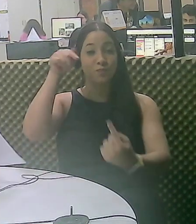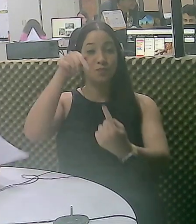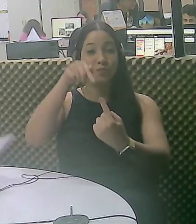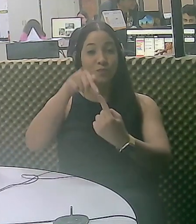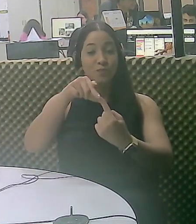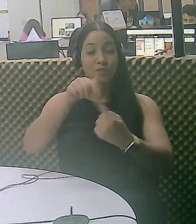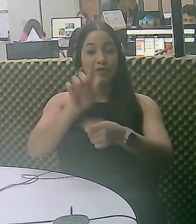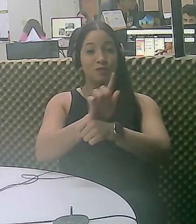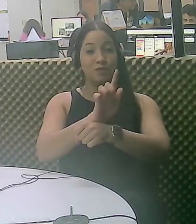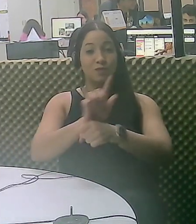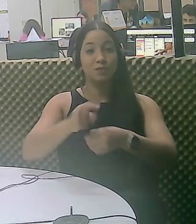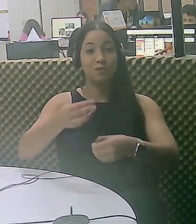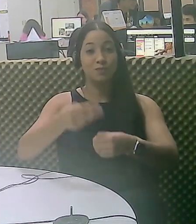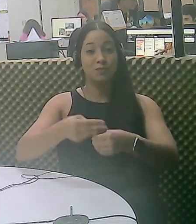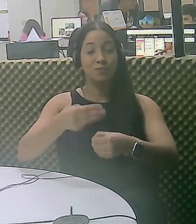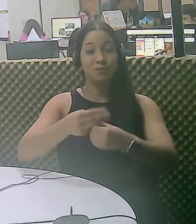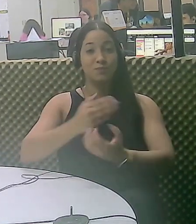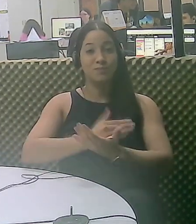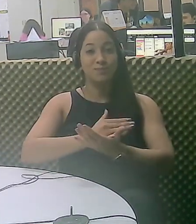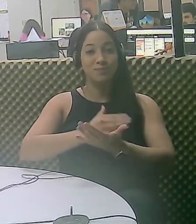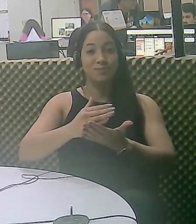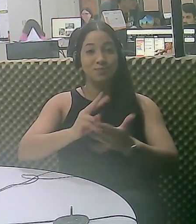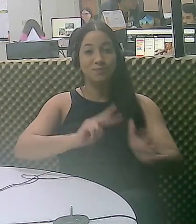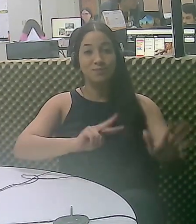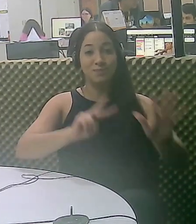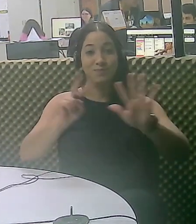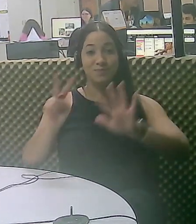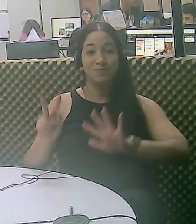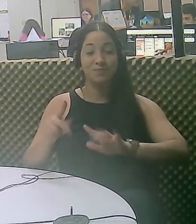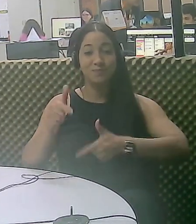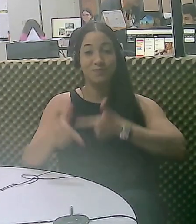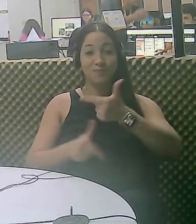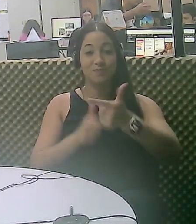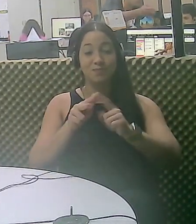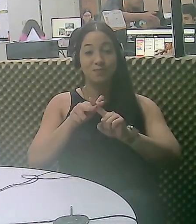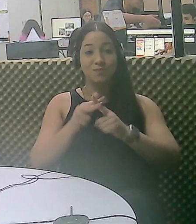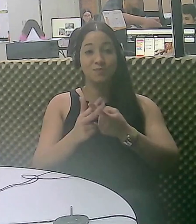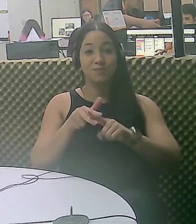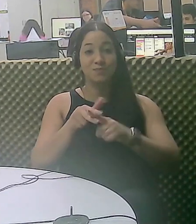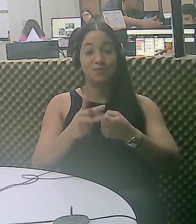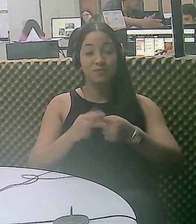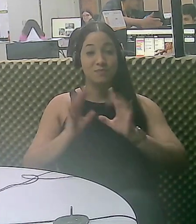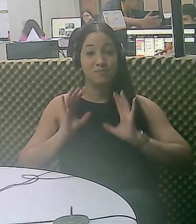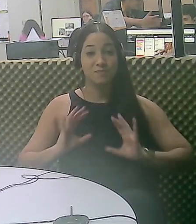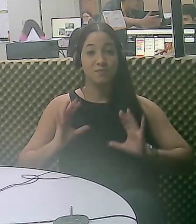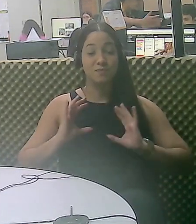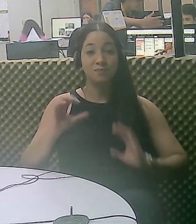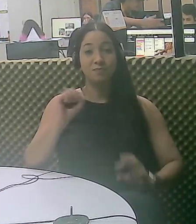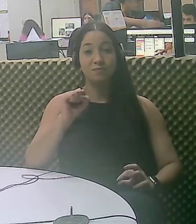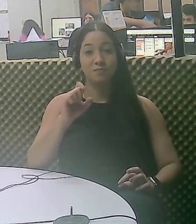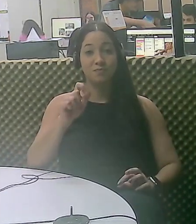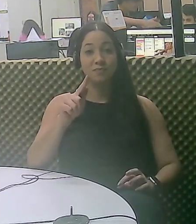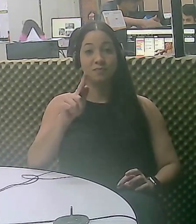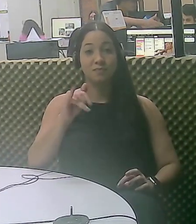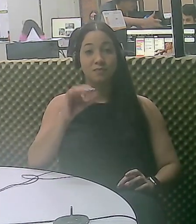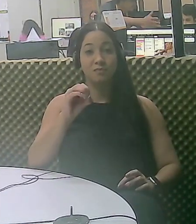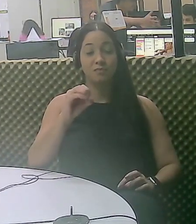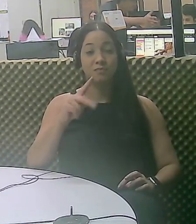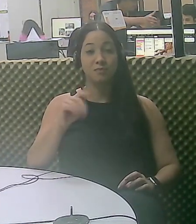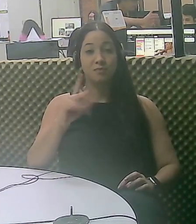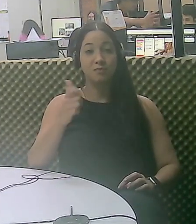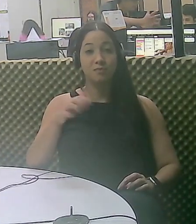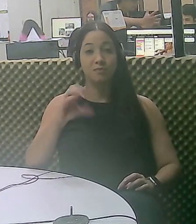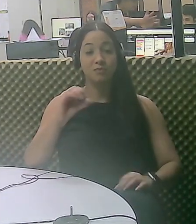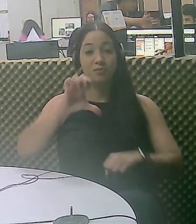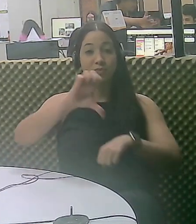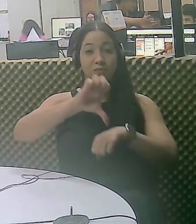a gestão municipal deu início nesta semana aos serviços de manutenção na Praça Sérgio Pacheco, no centro da